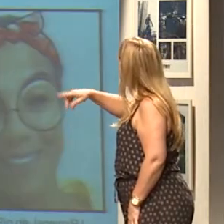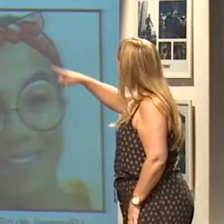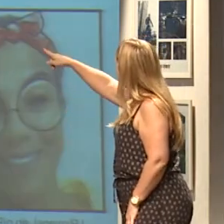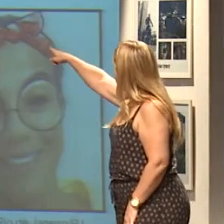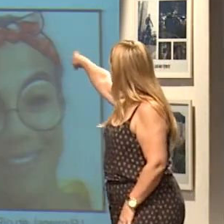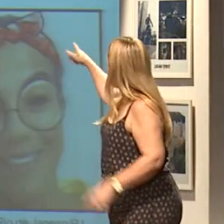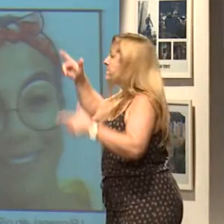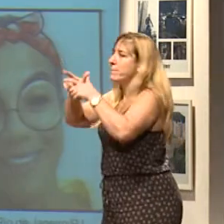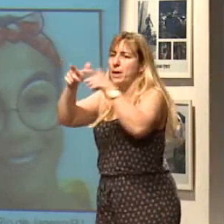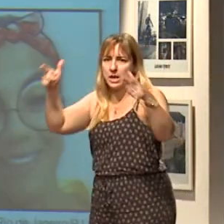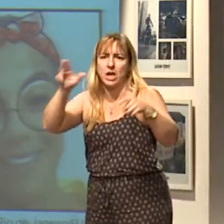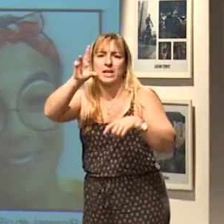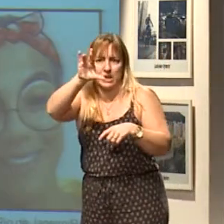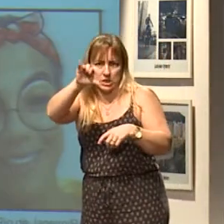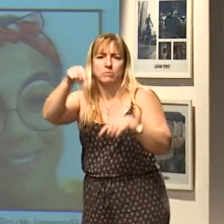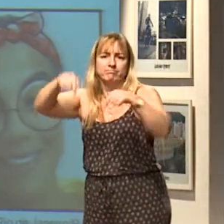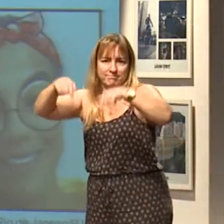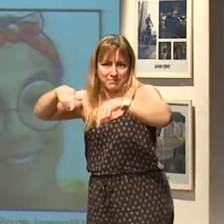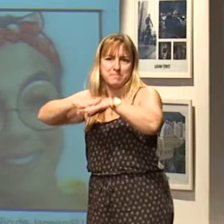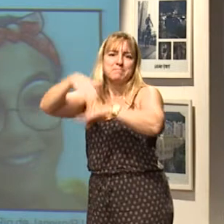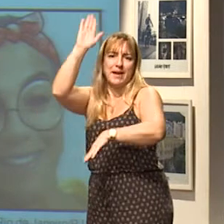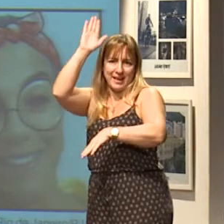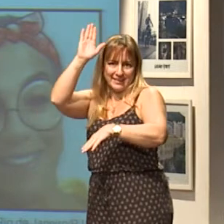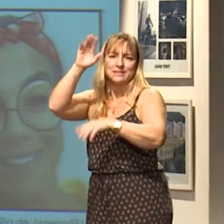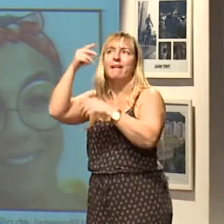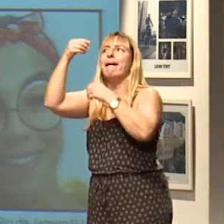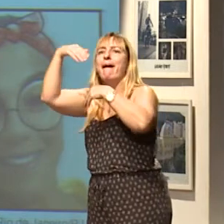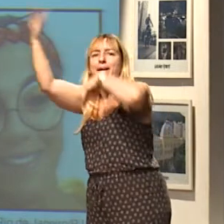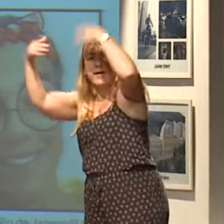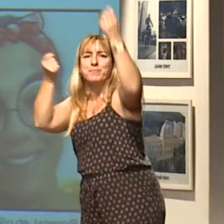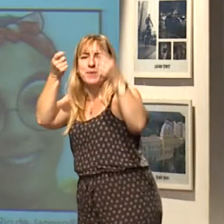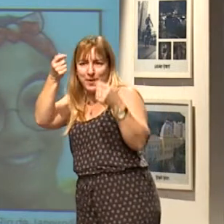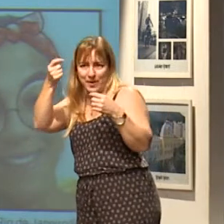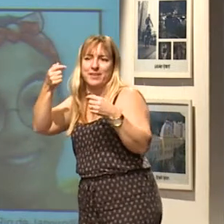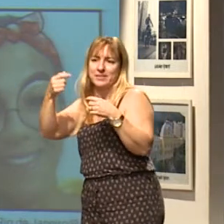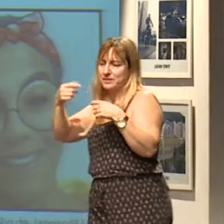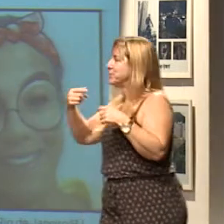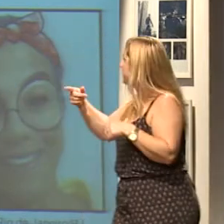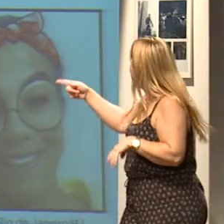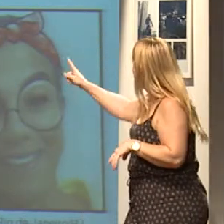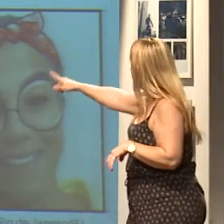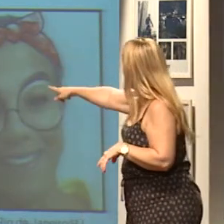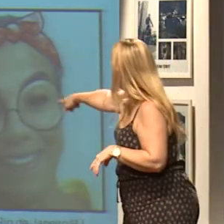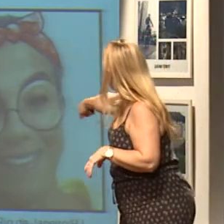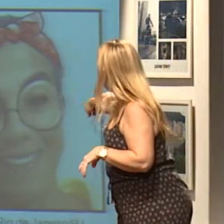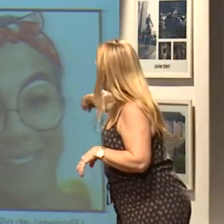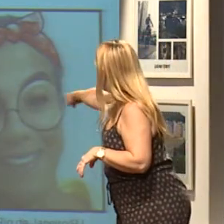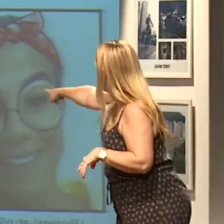temos outras mulheres também. E a maioria estão aqui no Rio de Janeiro. Infelizmente, temos poucas mulheres de outros